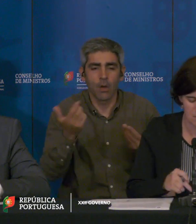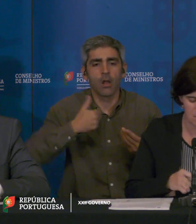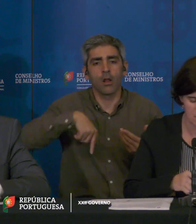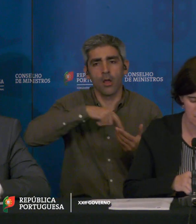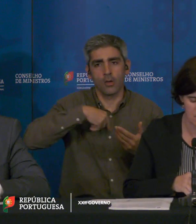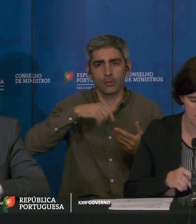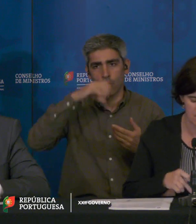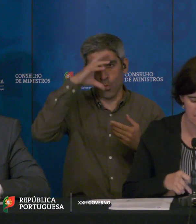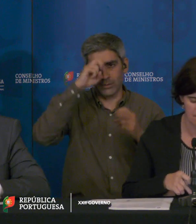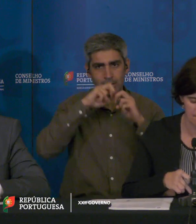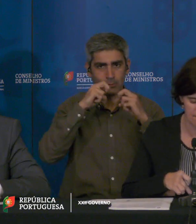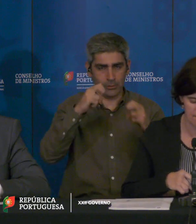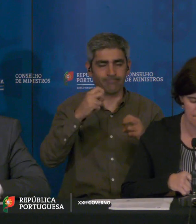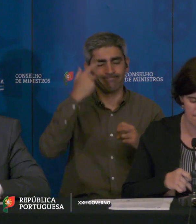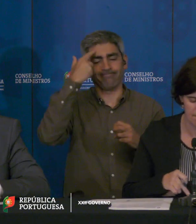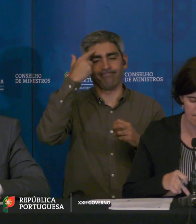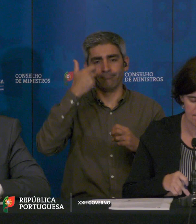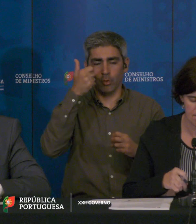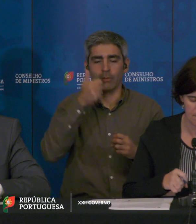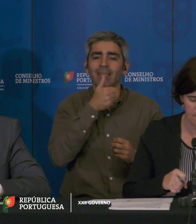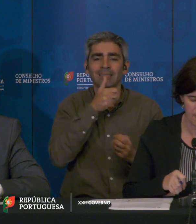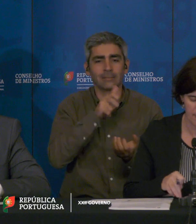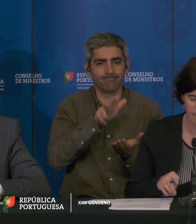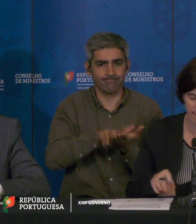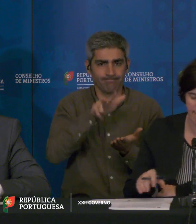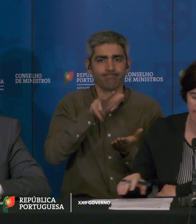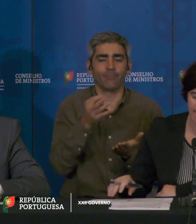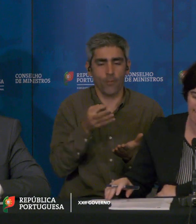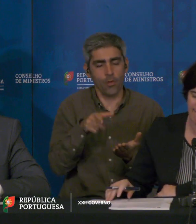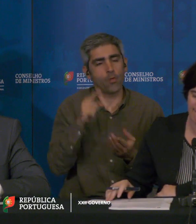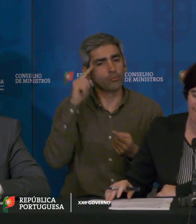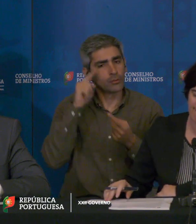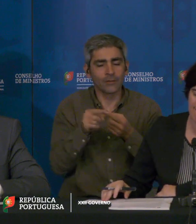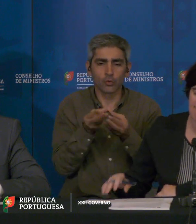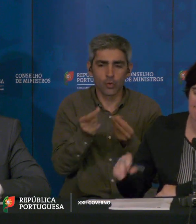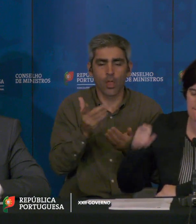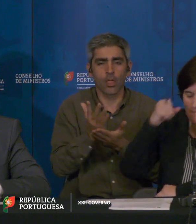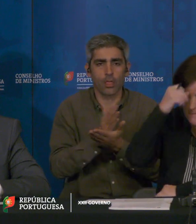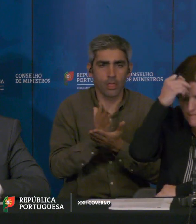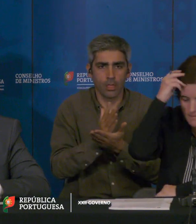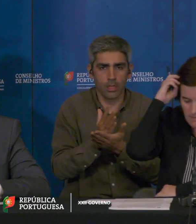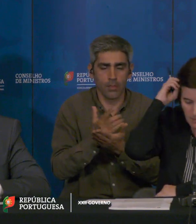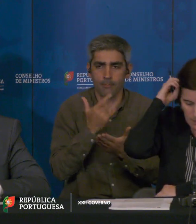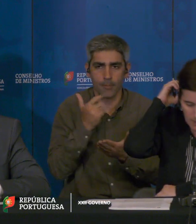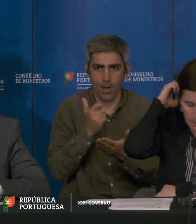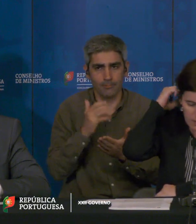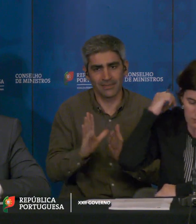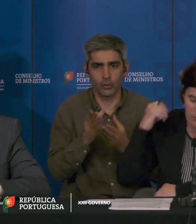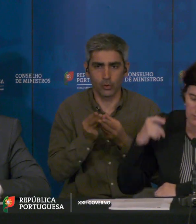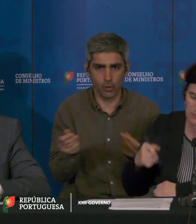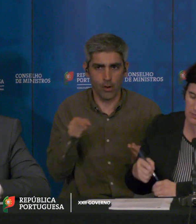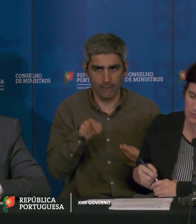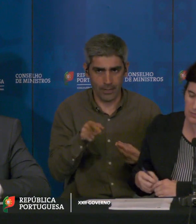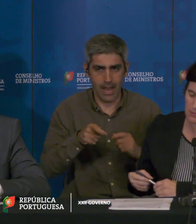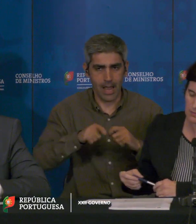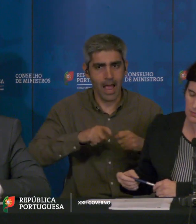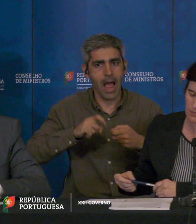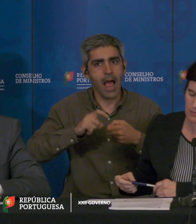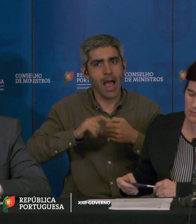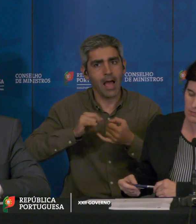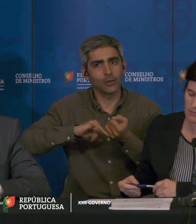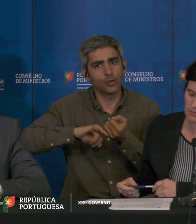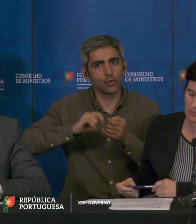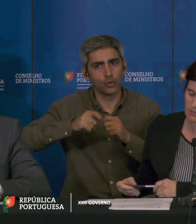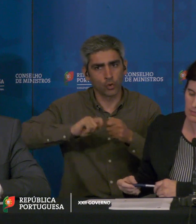deliberou tomar esta decisão para resolver esta questão de impasse acionista. Queria